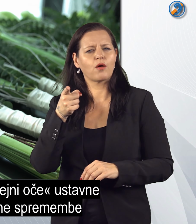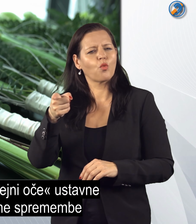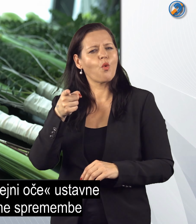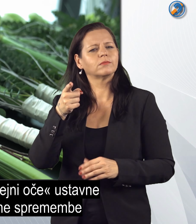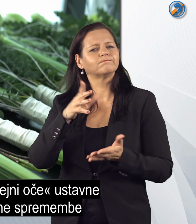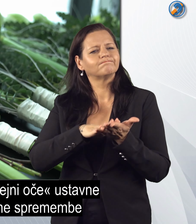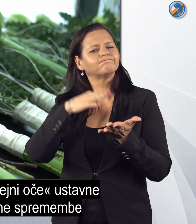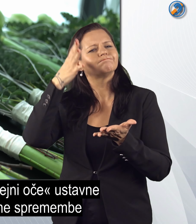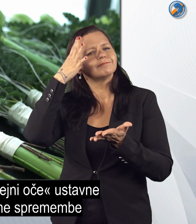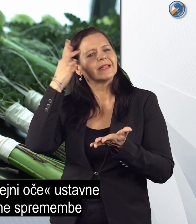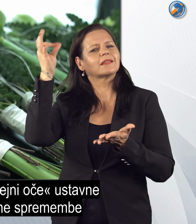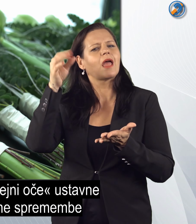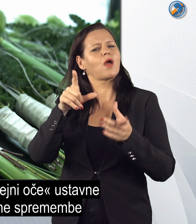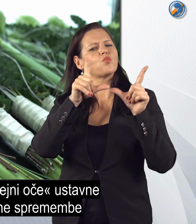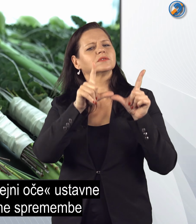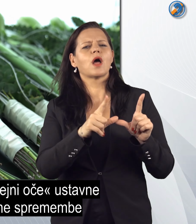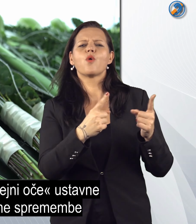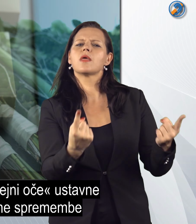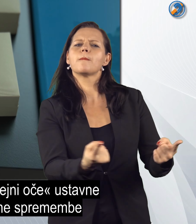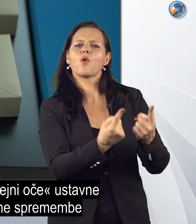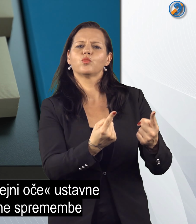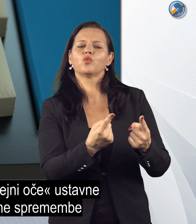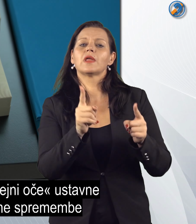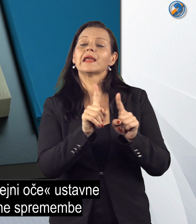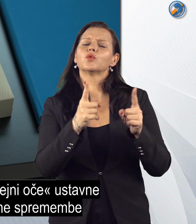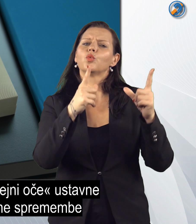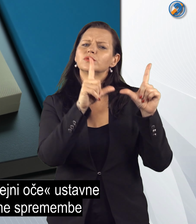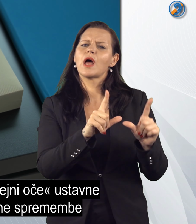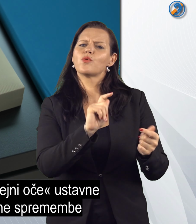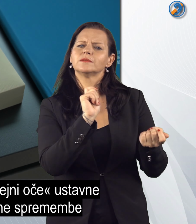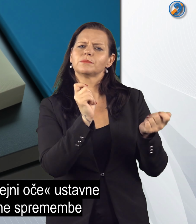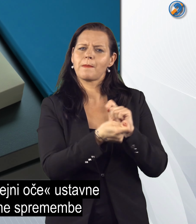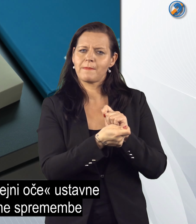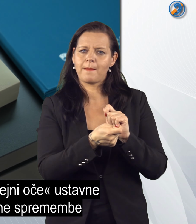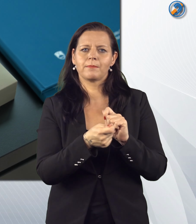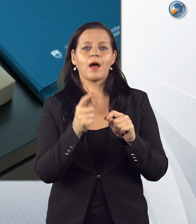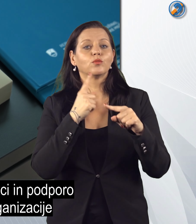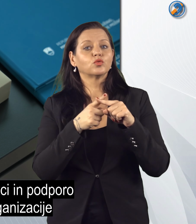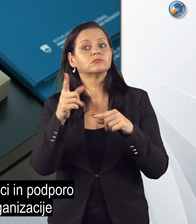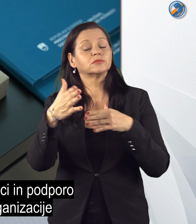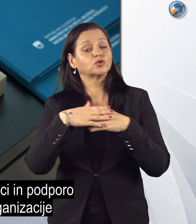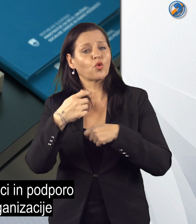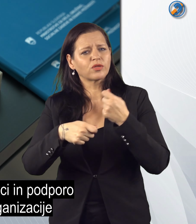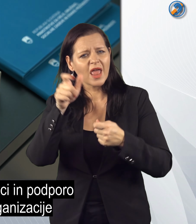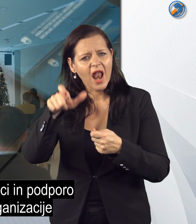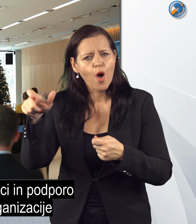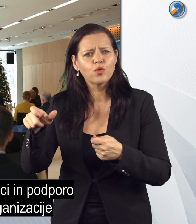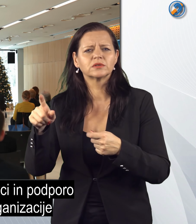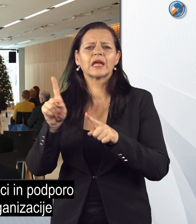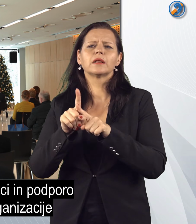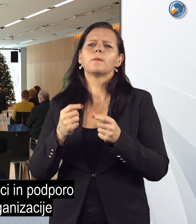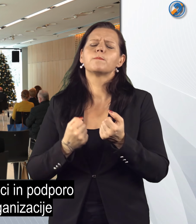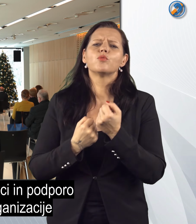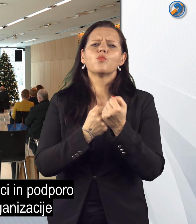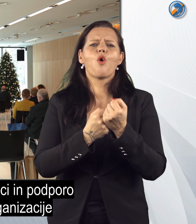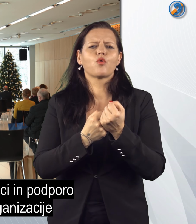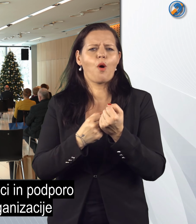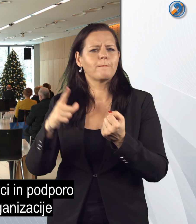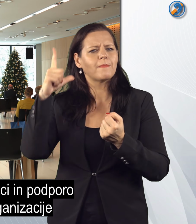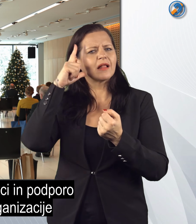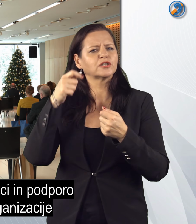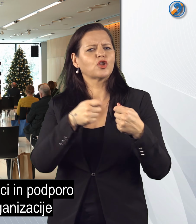Matjaž Juhart je idejni oče ustavne pobude in ustavne spremembe ter je s sodelavci in podporo matične organizacije